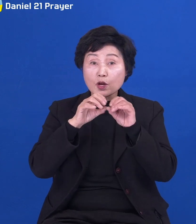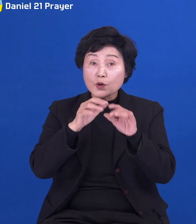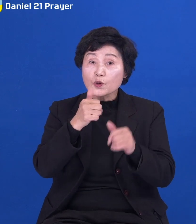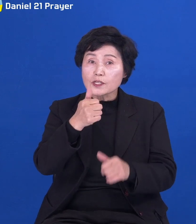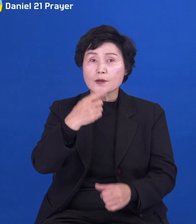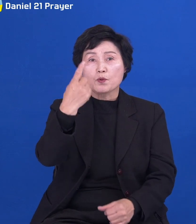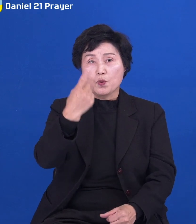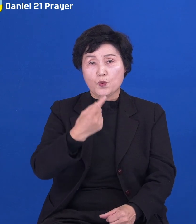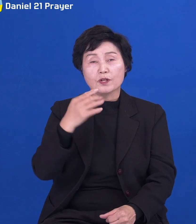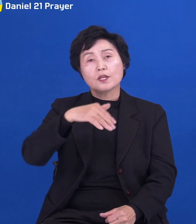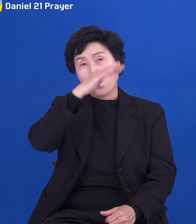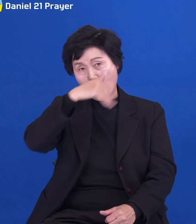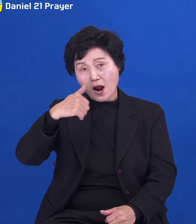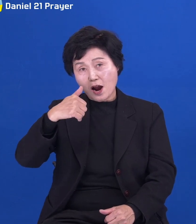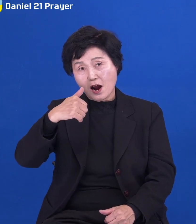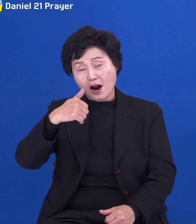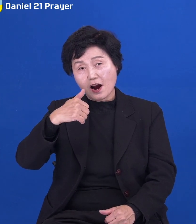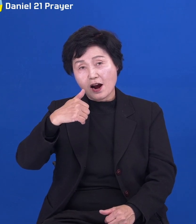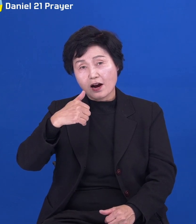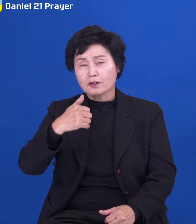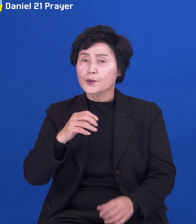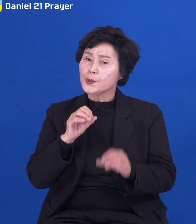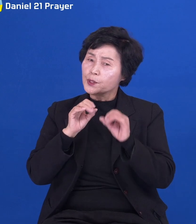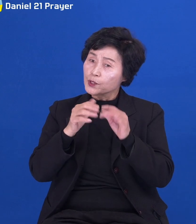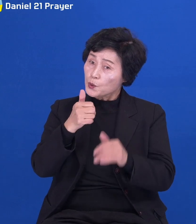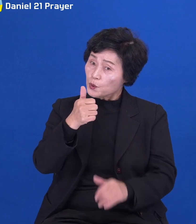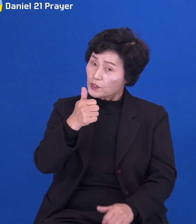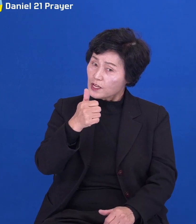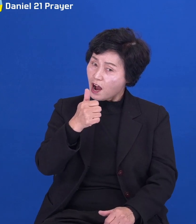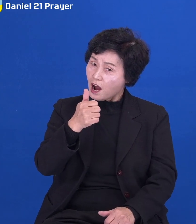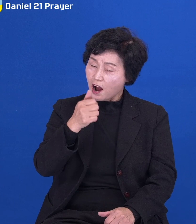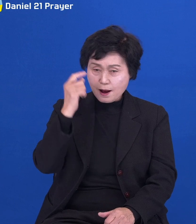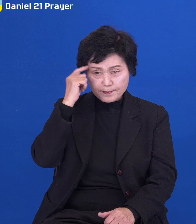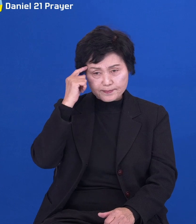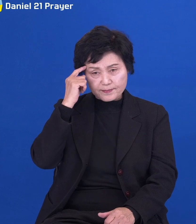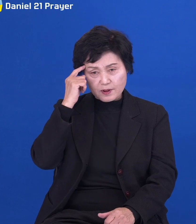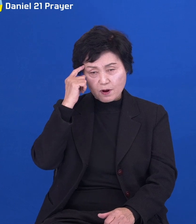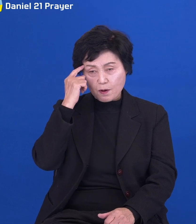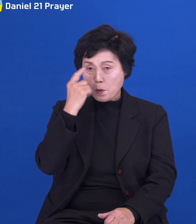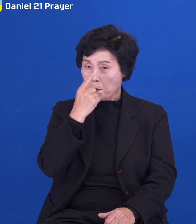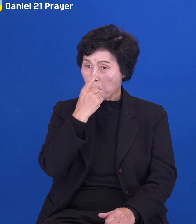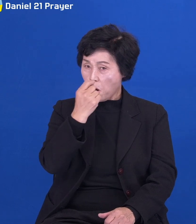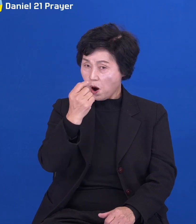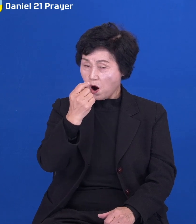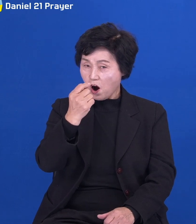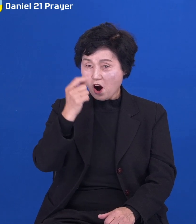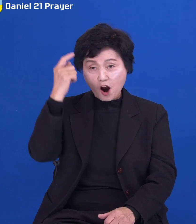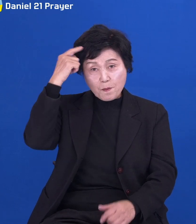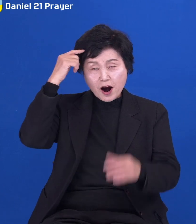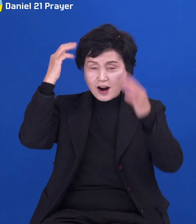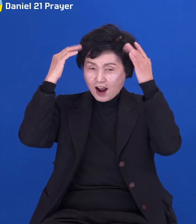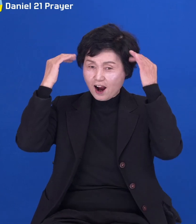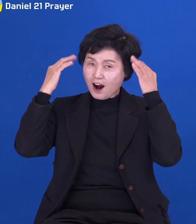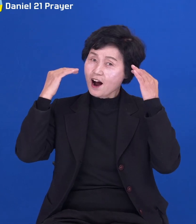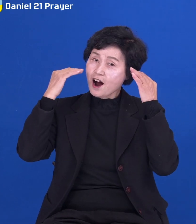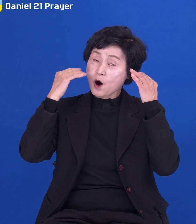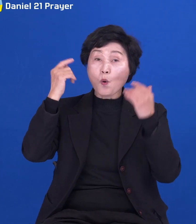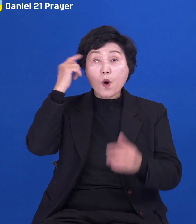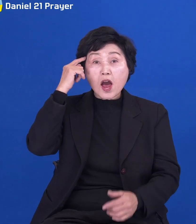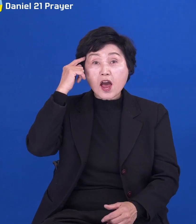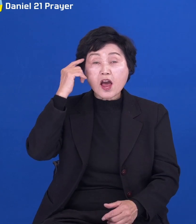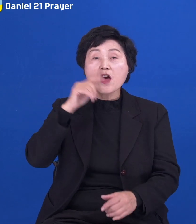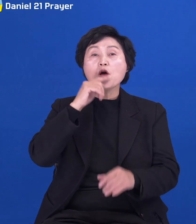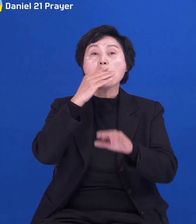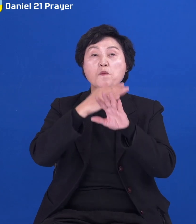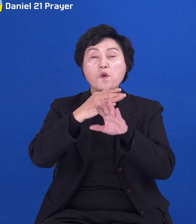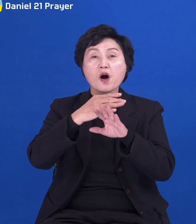그래서 선교사님이라고 하니까 저희가 상상하기를 코가 뾰족하고 머리가 꼬불꼬불한 사람인 줄로만 알았어요. 왜냐하면 북한에서 항상 선교사님들